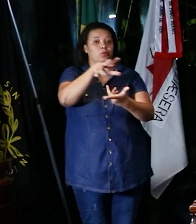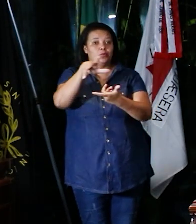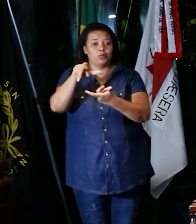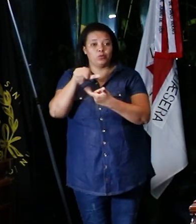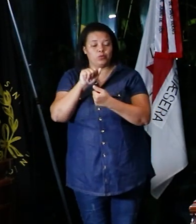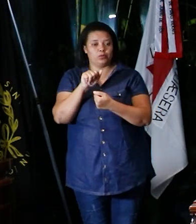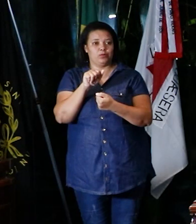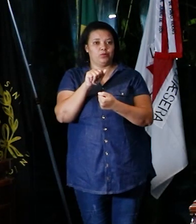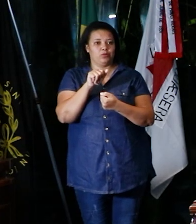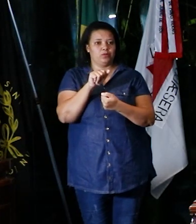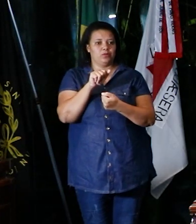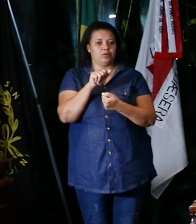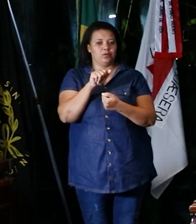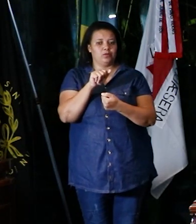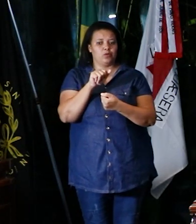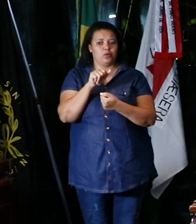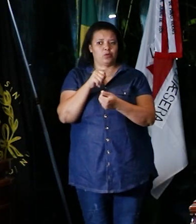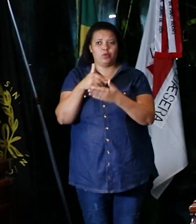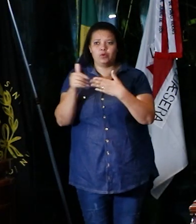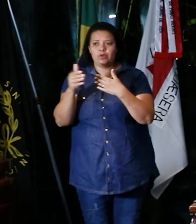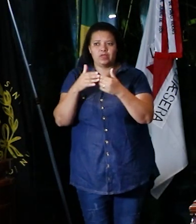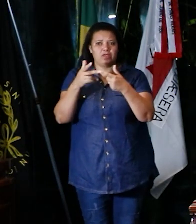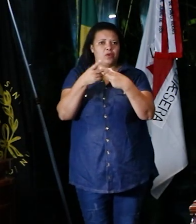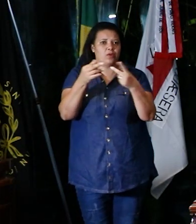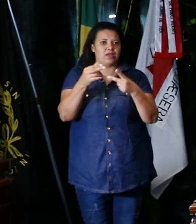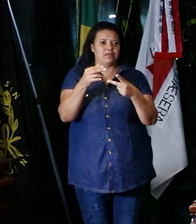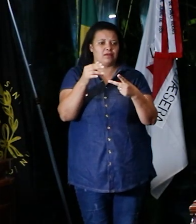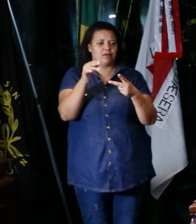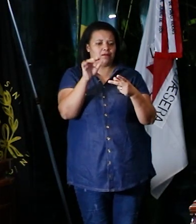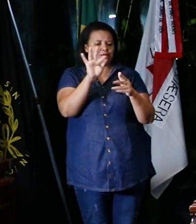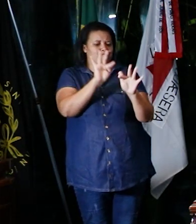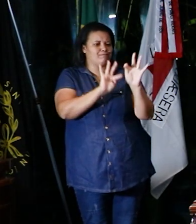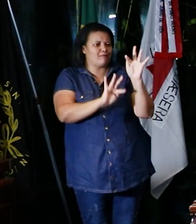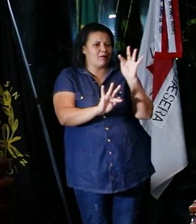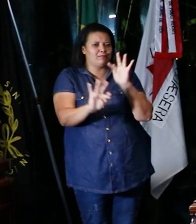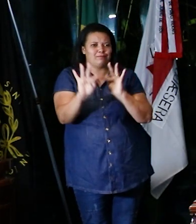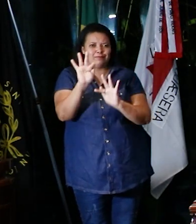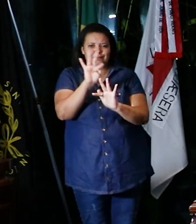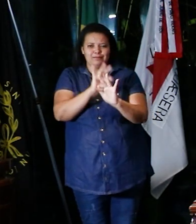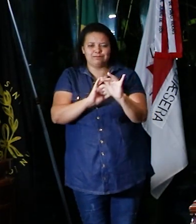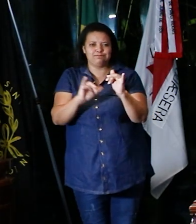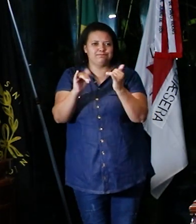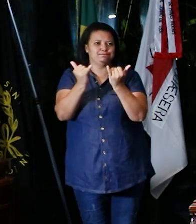em todas as áreas, até nas fofocas, até